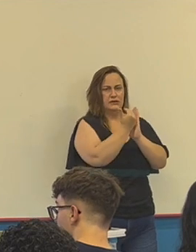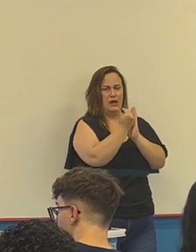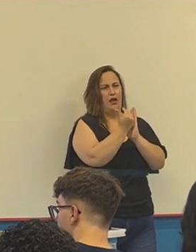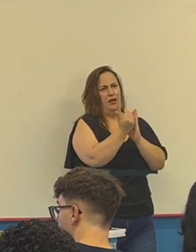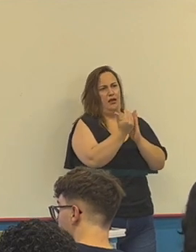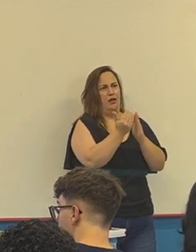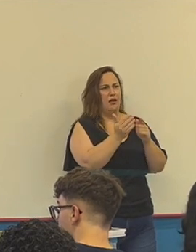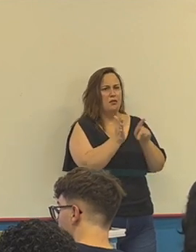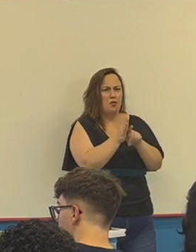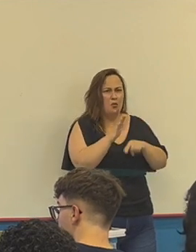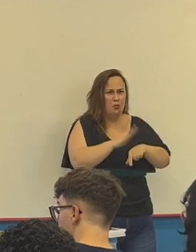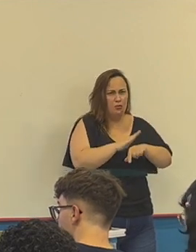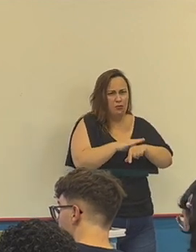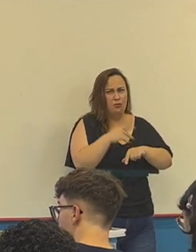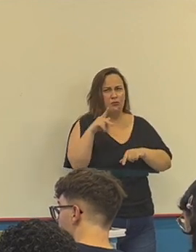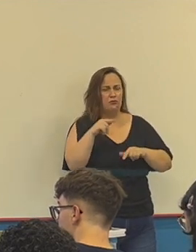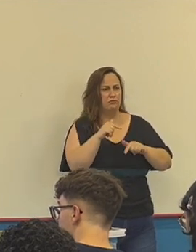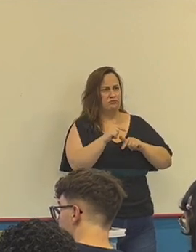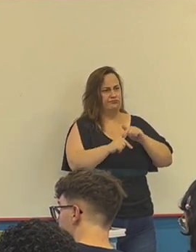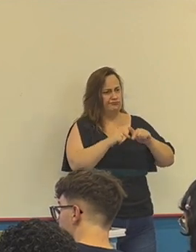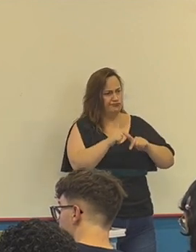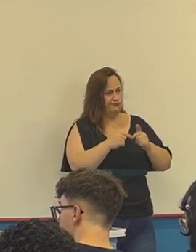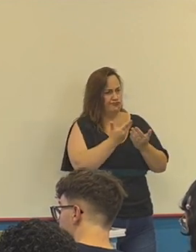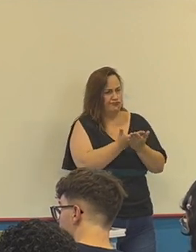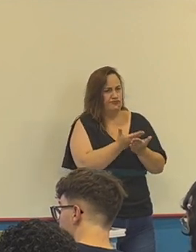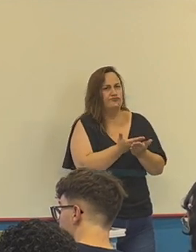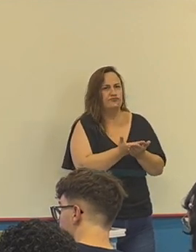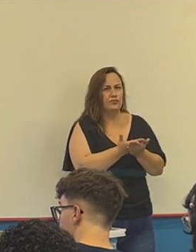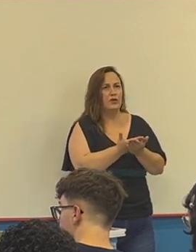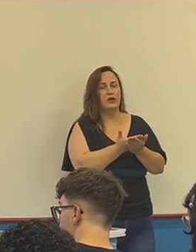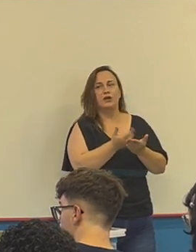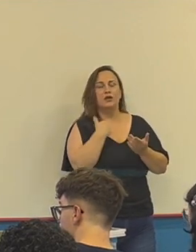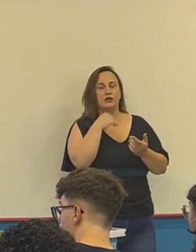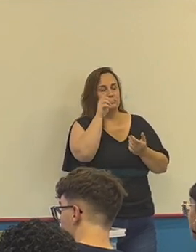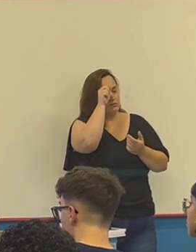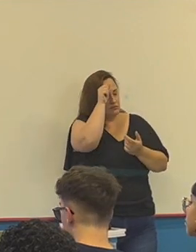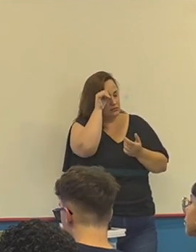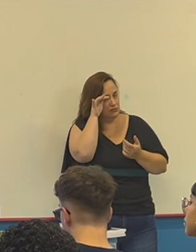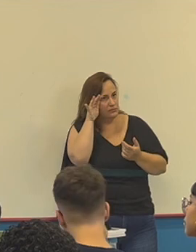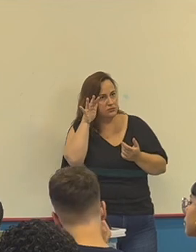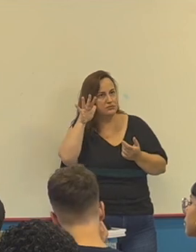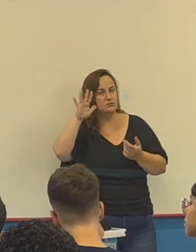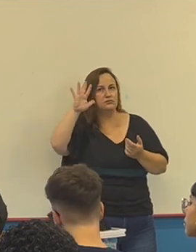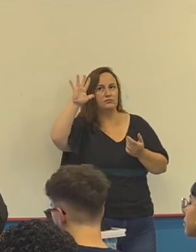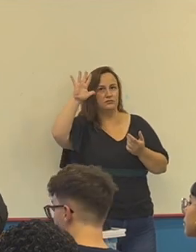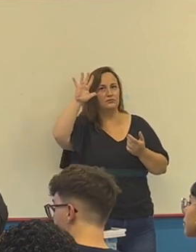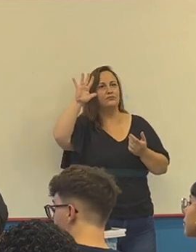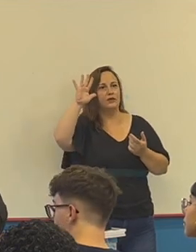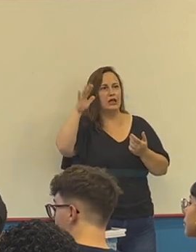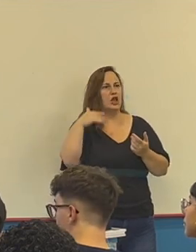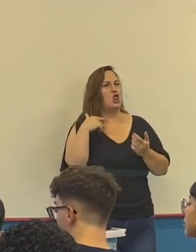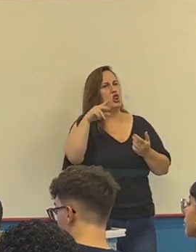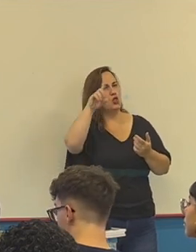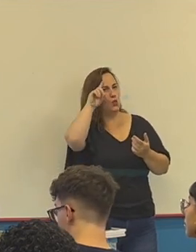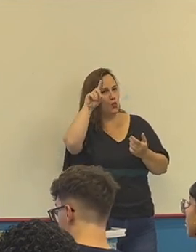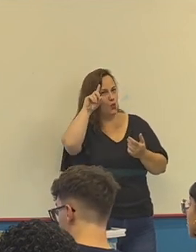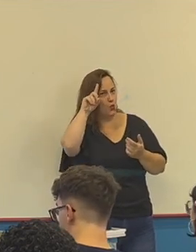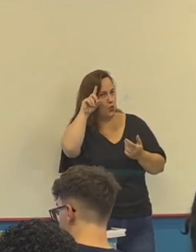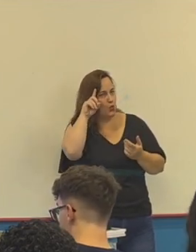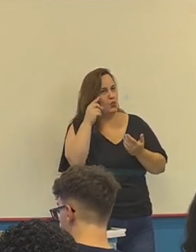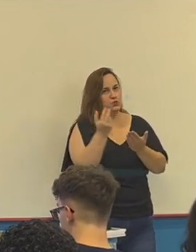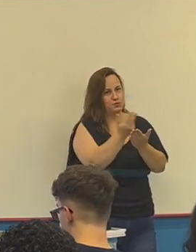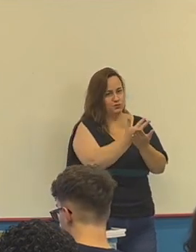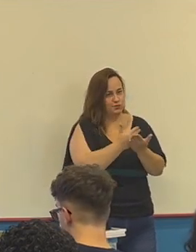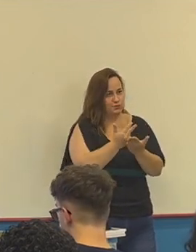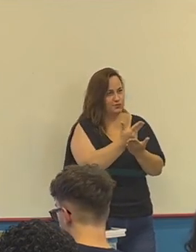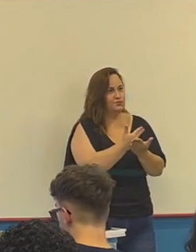vivenciei, entendeu? Tipo, eu, como eu sempre fui uma pessoa criativa e eu desenhava todos os dias, desenhava no colégio